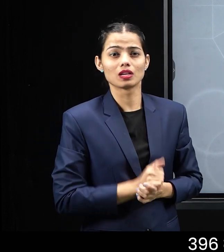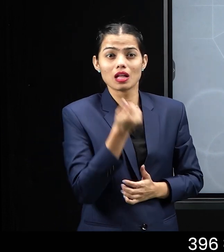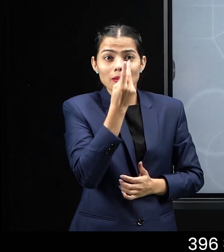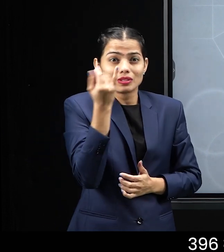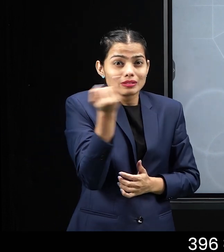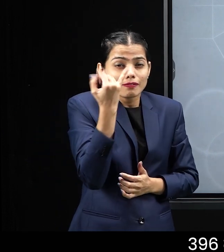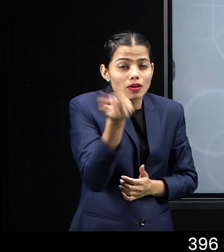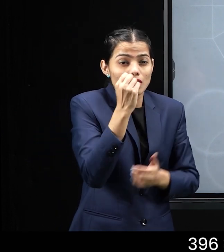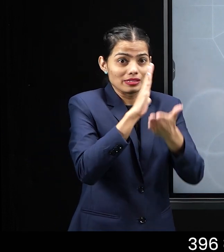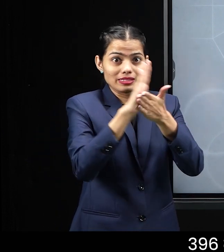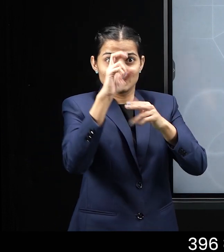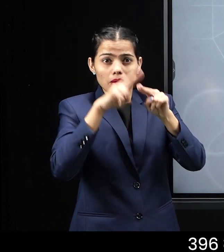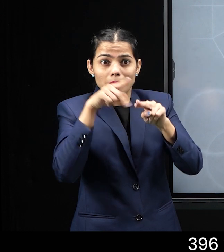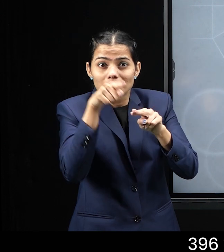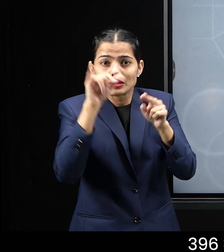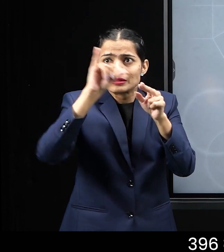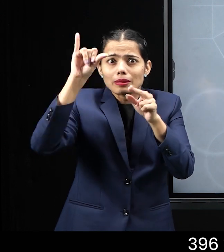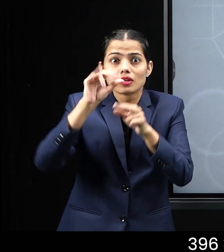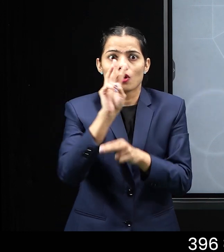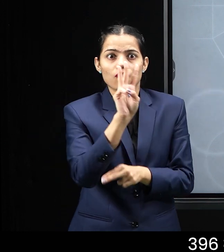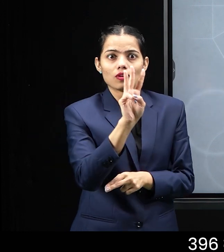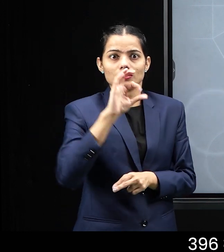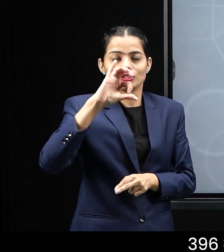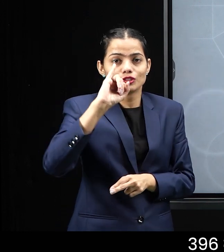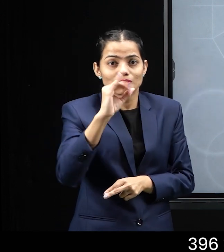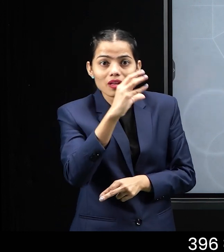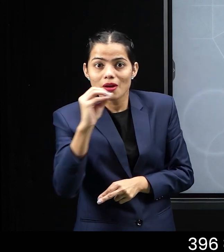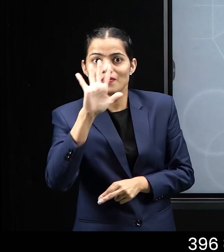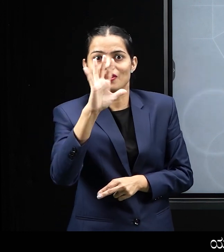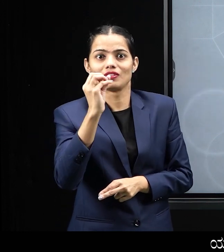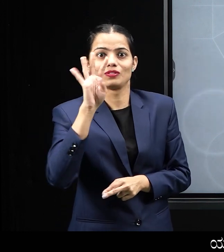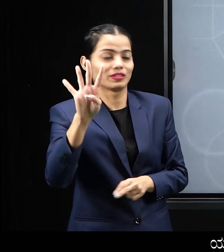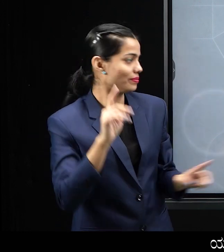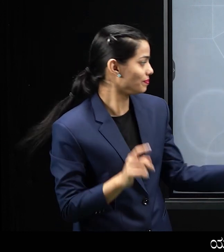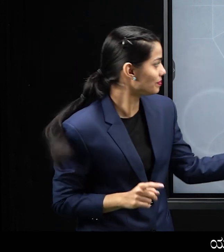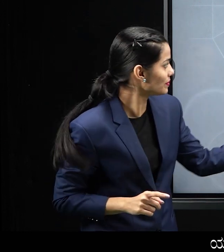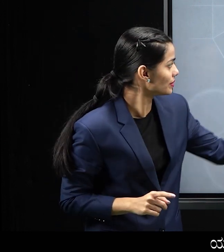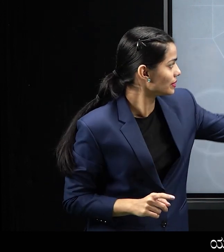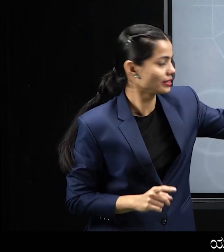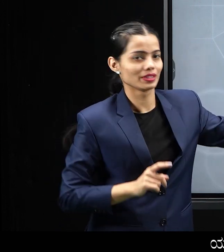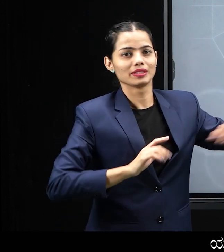396 ಮತ್ತು 504ರ HCF ಅನ್ನು ಕಂಡುಹಿಡಿಯಲು ಯೂಕ್ಲಿಡ್ನ ಡಿವಿಷನ್ ಅಲ್ಗಾರಿದಮ್